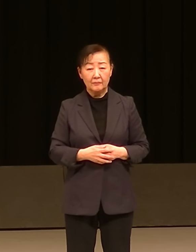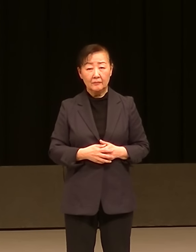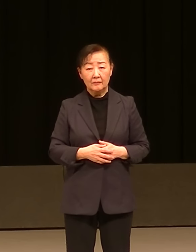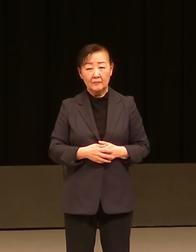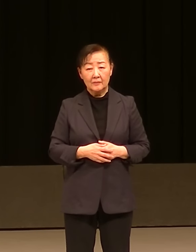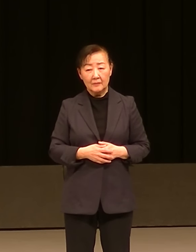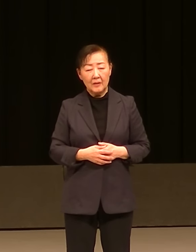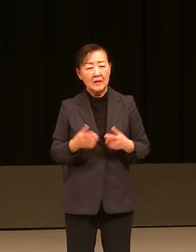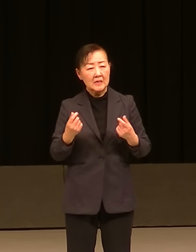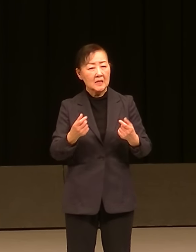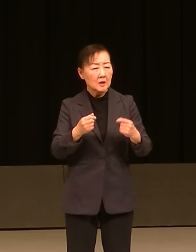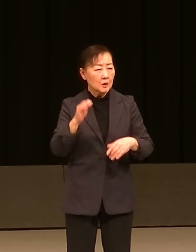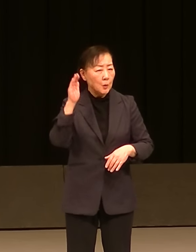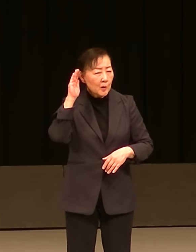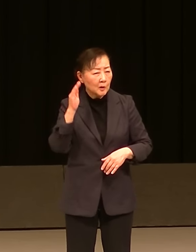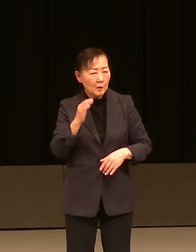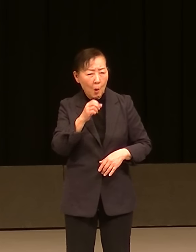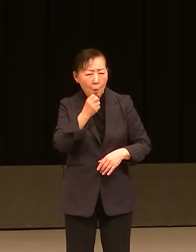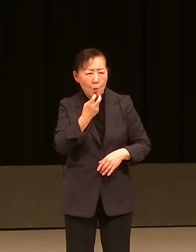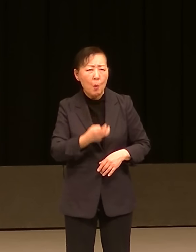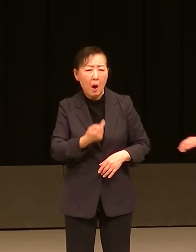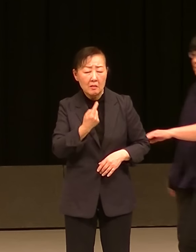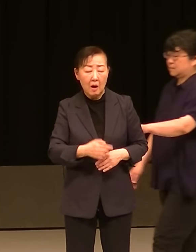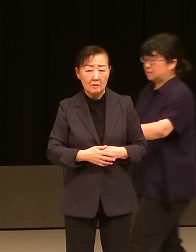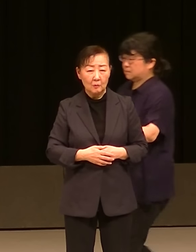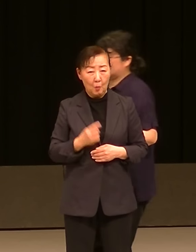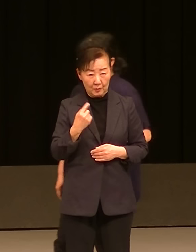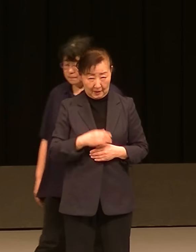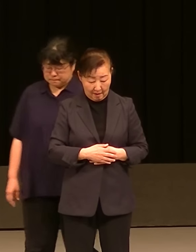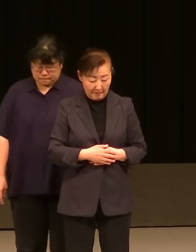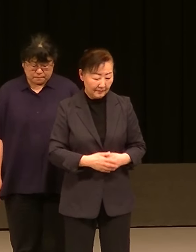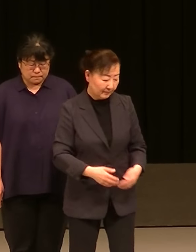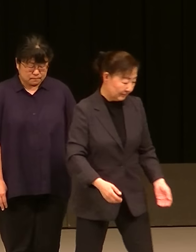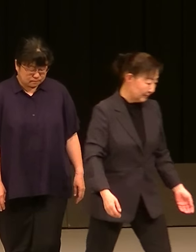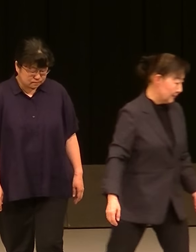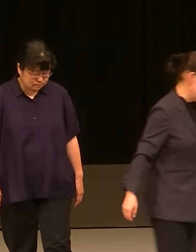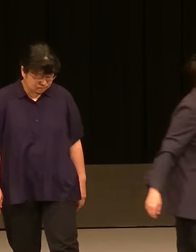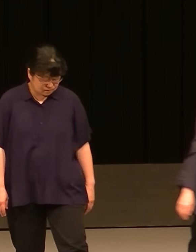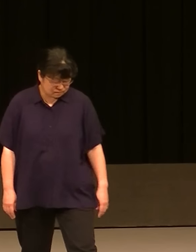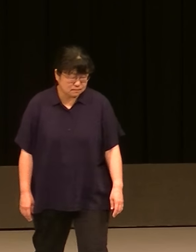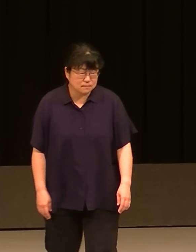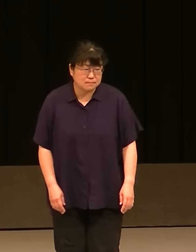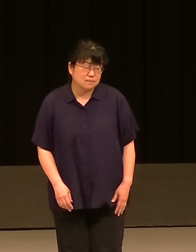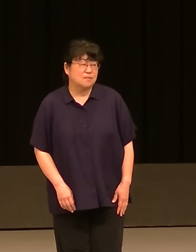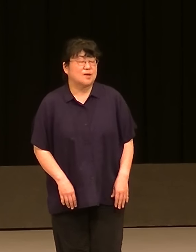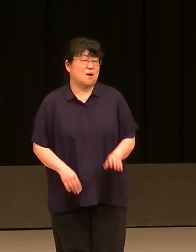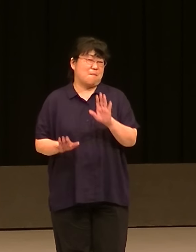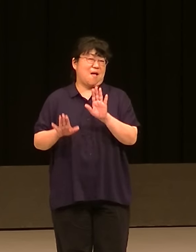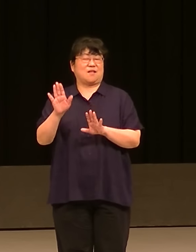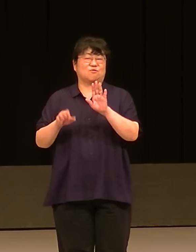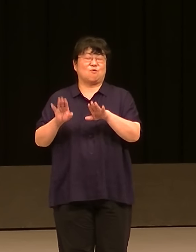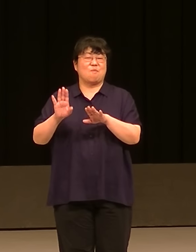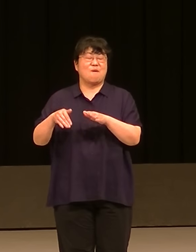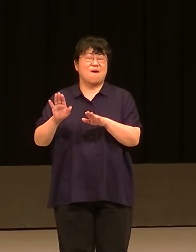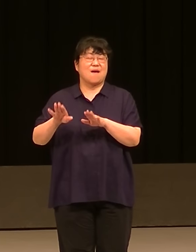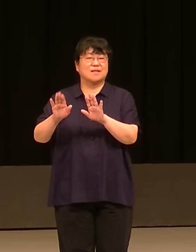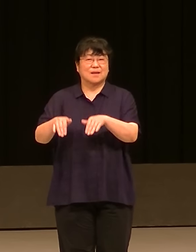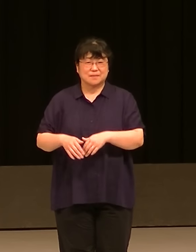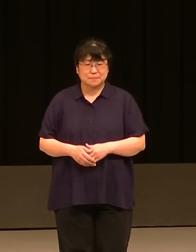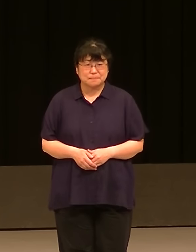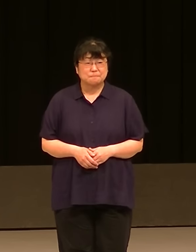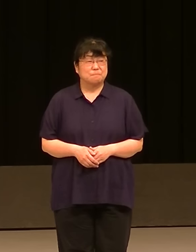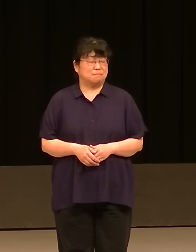やっぱりちゃんと聞いててよかったなと、思ったんですけれども、そういう場面もございました。